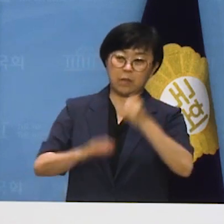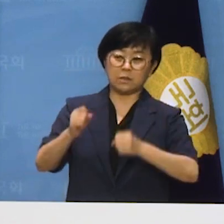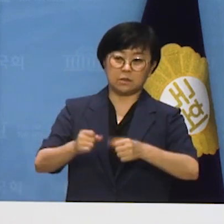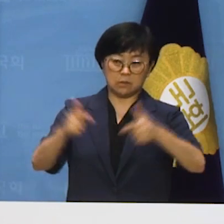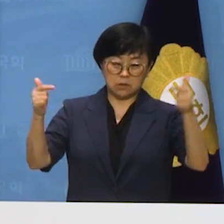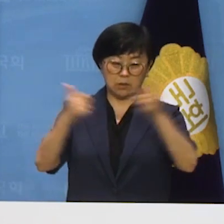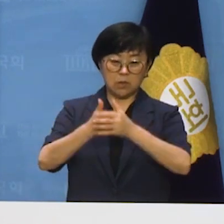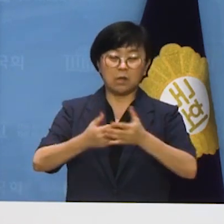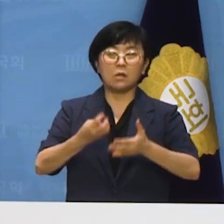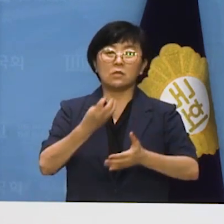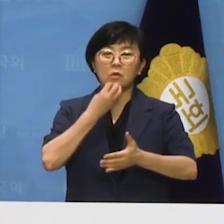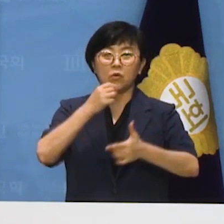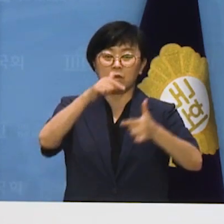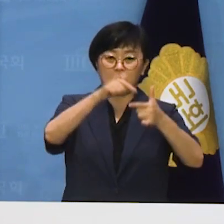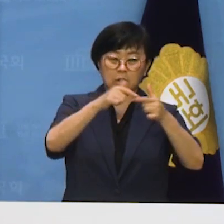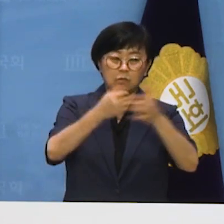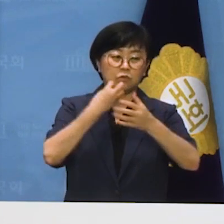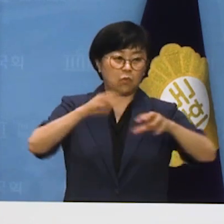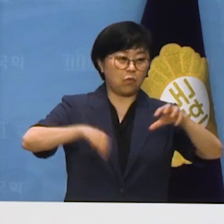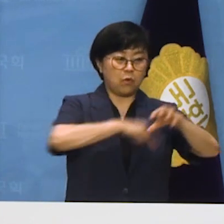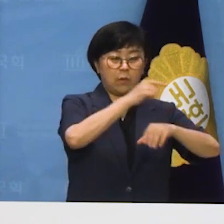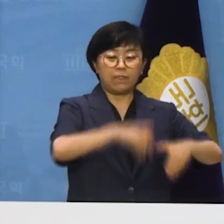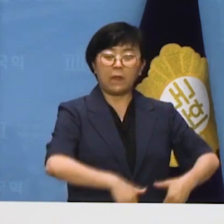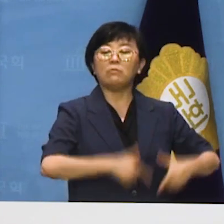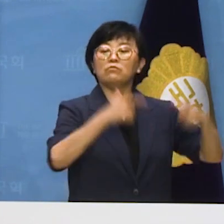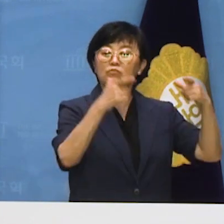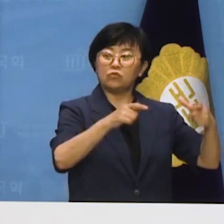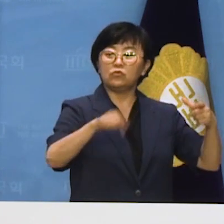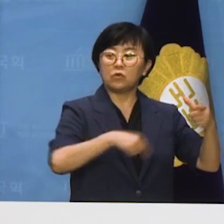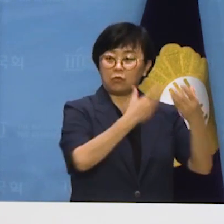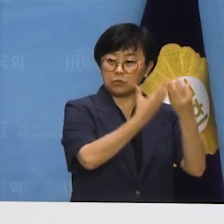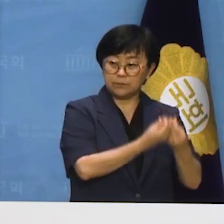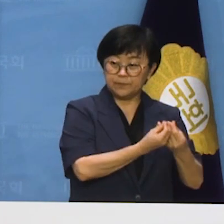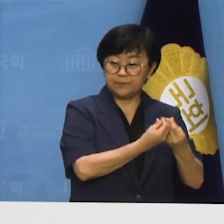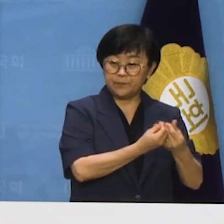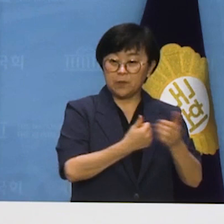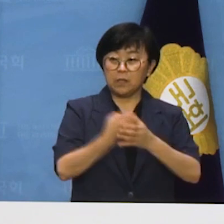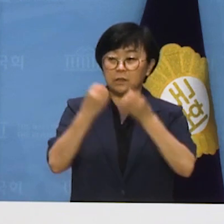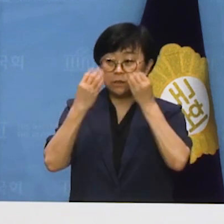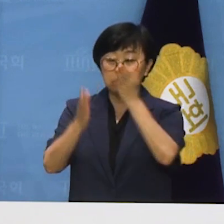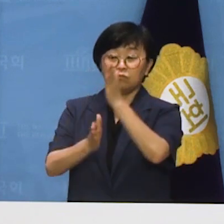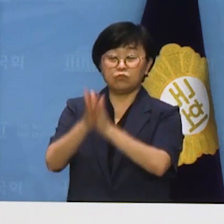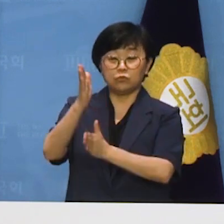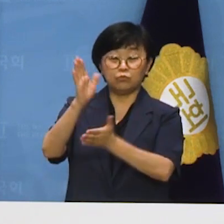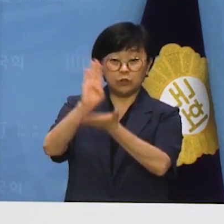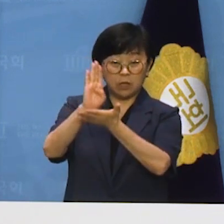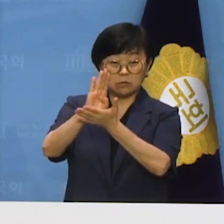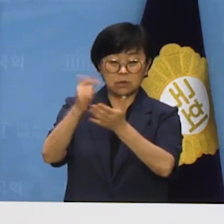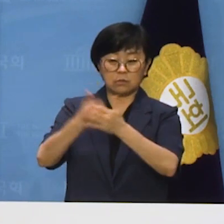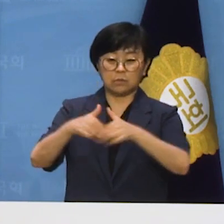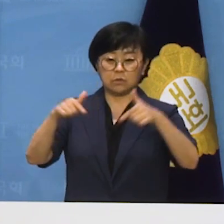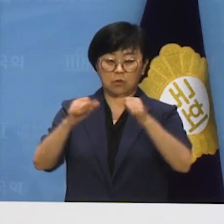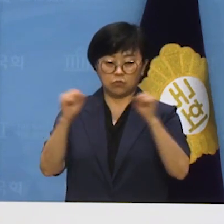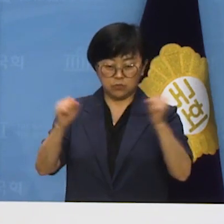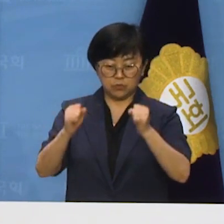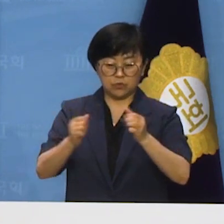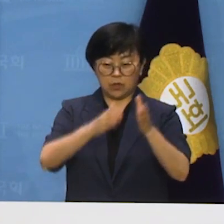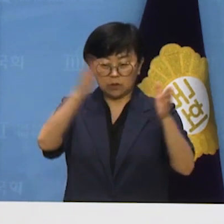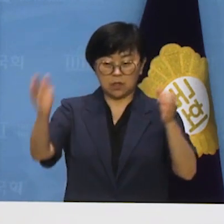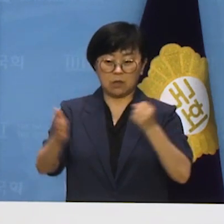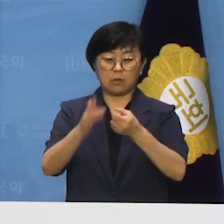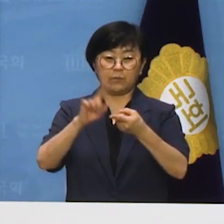늘어나는 서울 강남과 수도권 남부의 사례가이를 보여주고 있습니다 신분당선 서북부 연장으로 강남과 경기